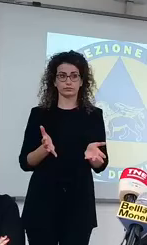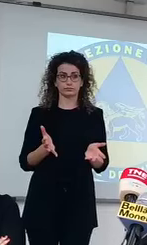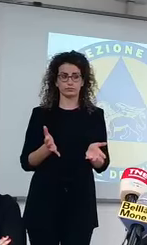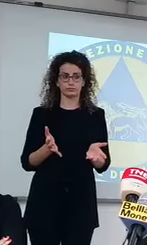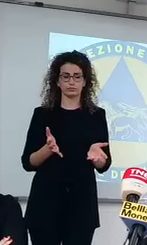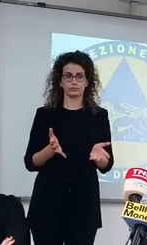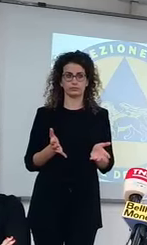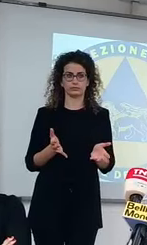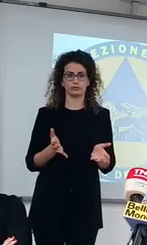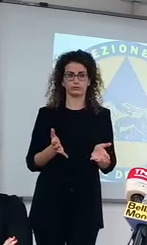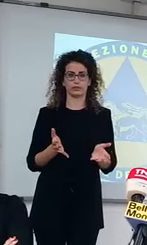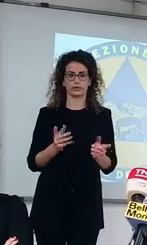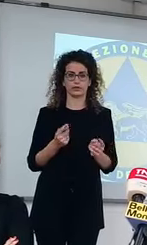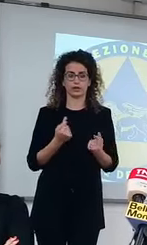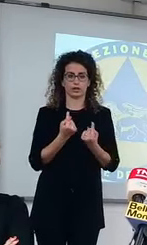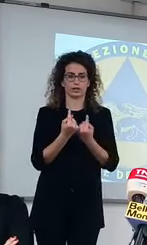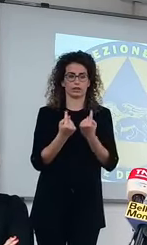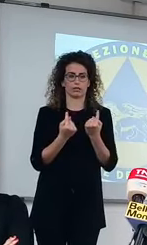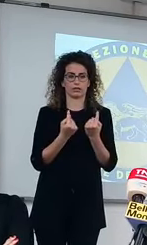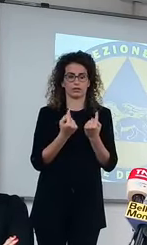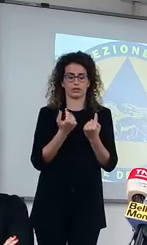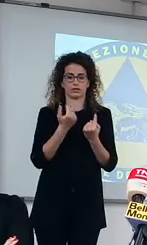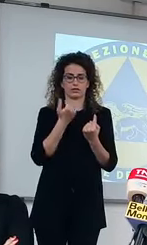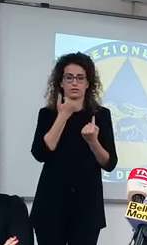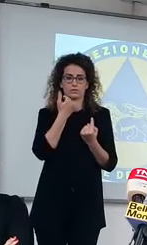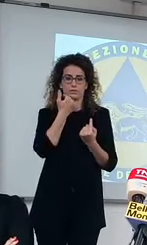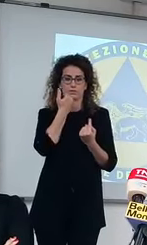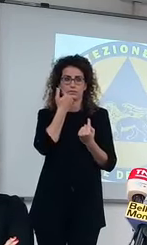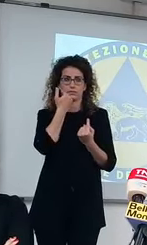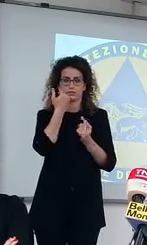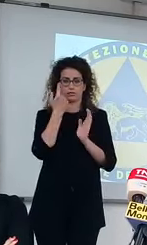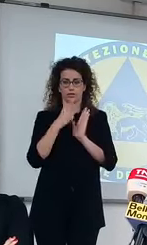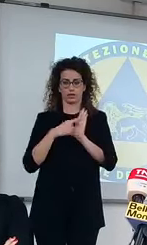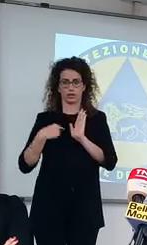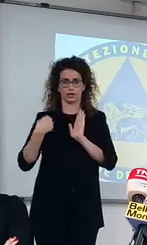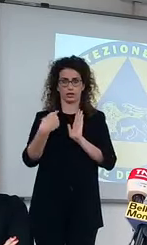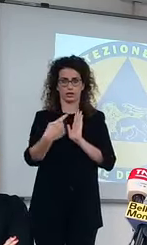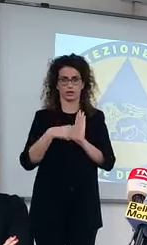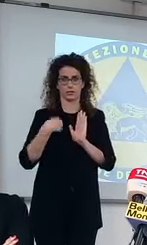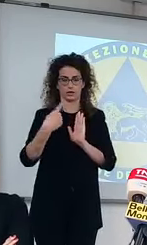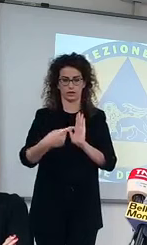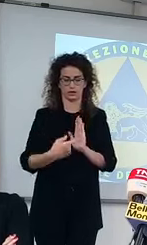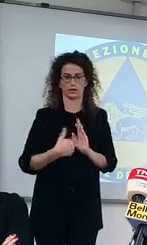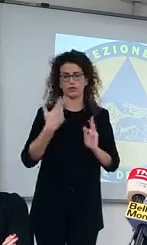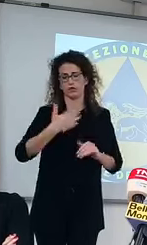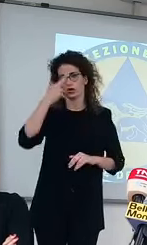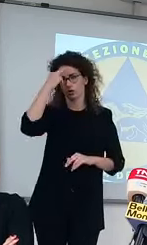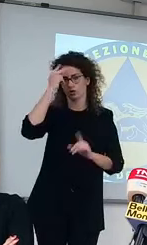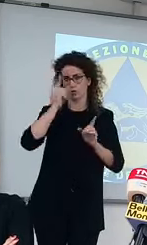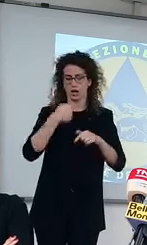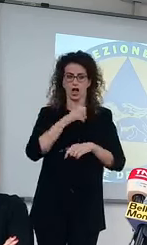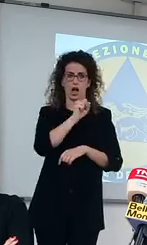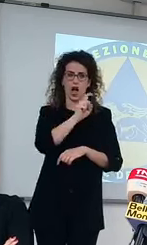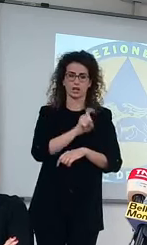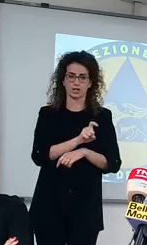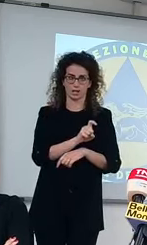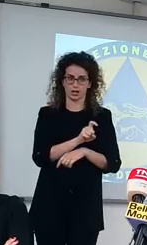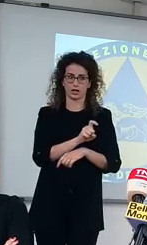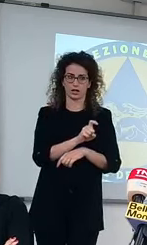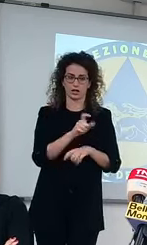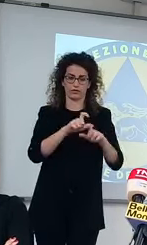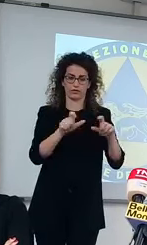resta non poco imbarazzante tutto quello che è accaduto in questi mesi, perché voglio ricordarvi che AstraZeneca è un vaccino che è